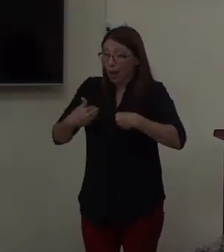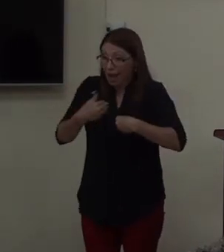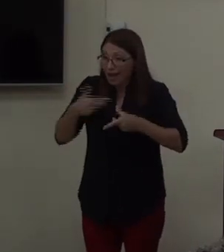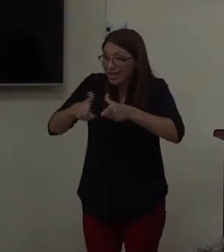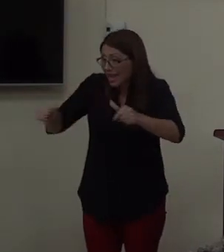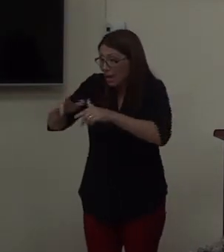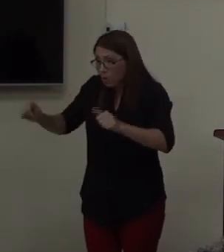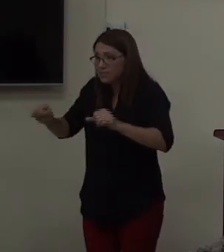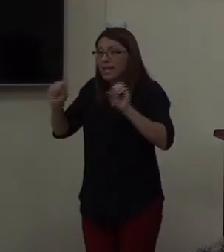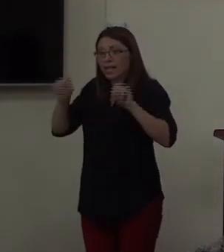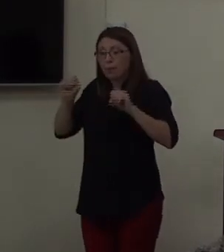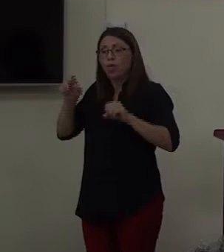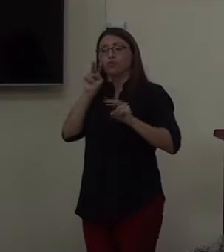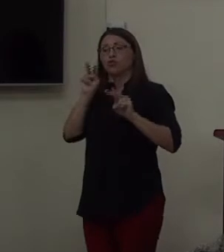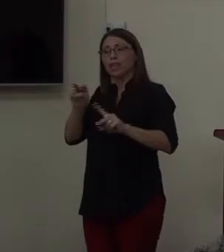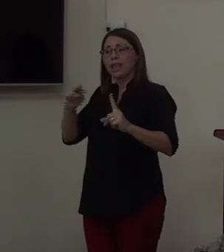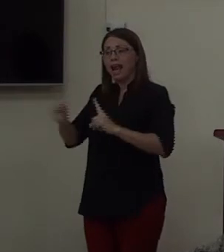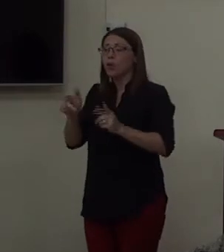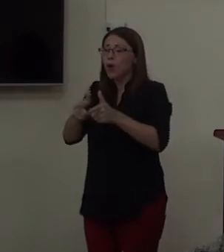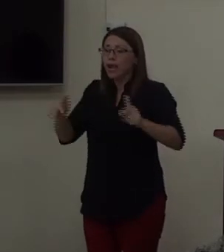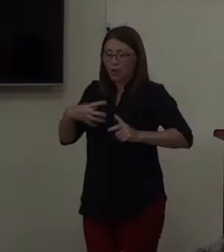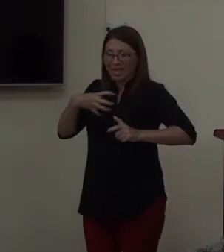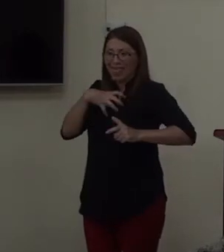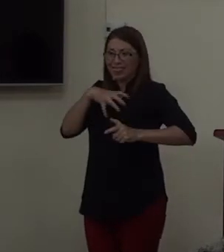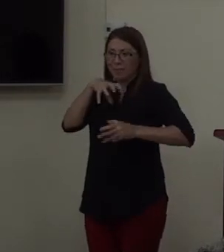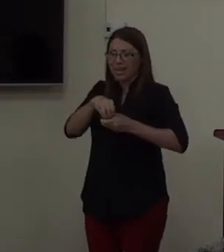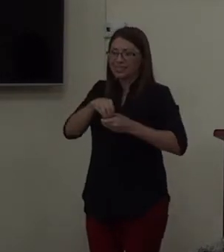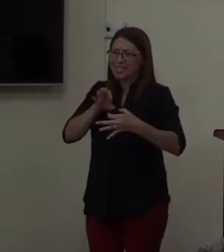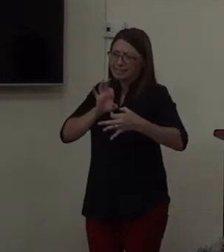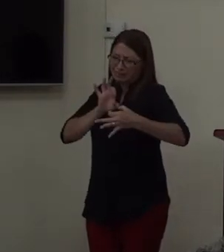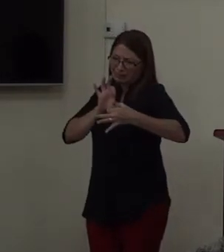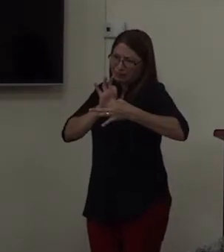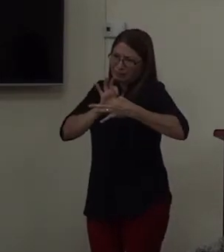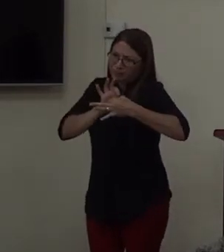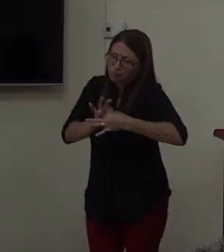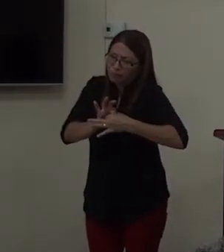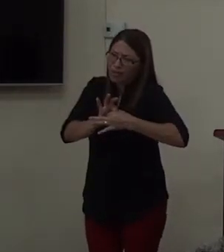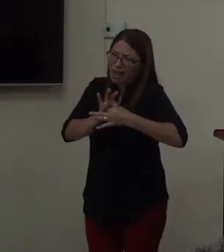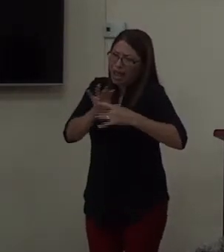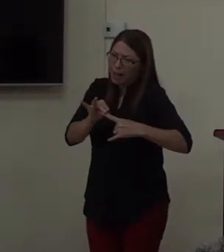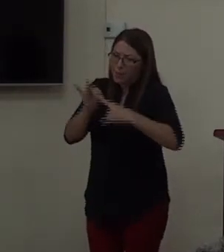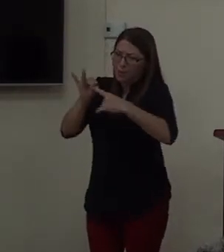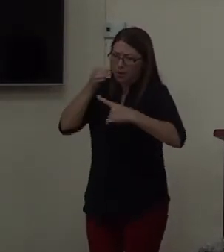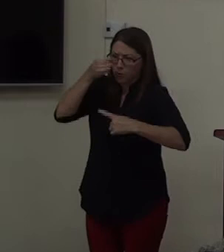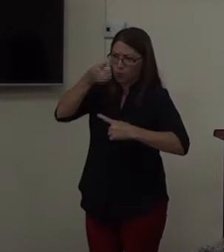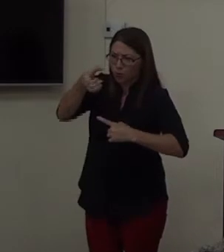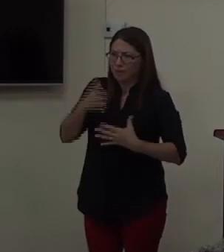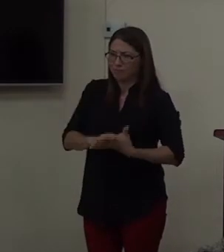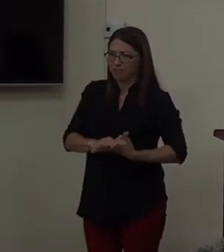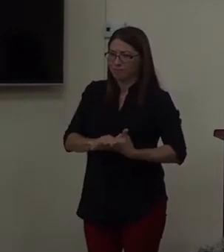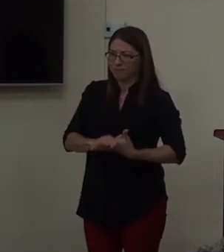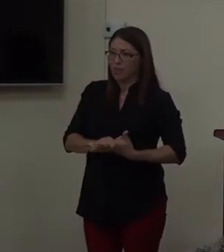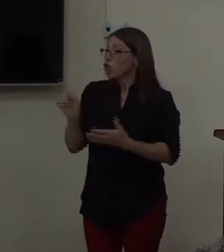lenguas endémicas en el sentido de que están estrechamente vinculadas a una cultura particular, ¿verdad? No